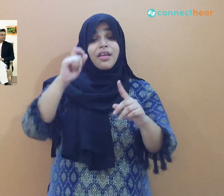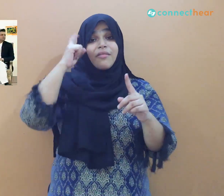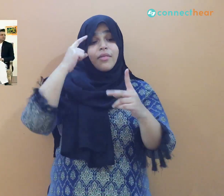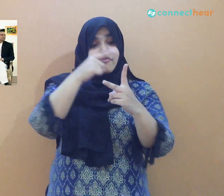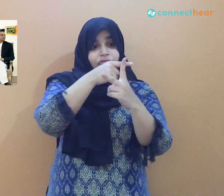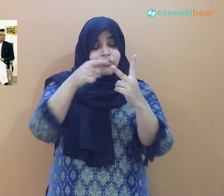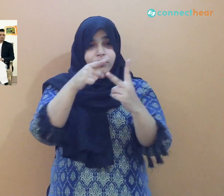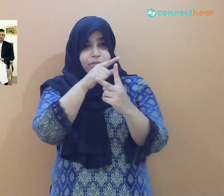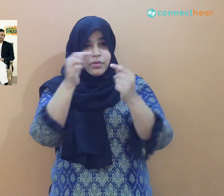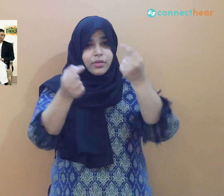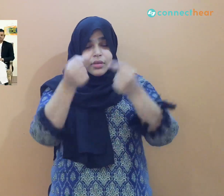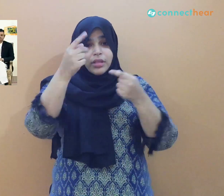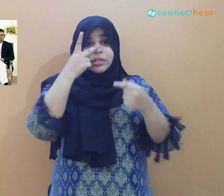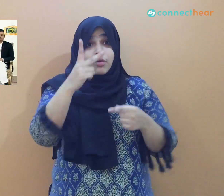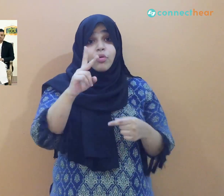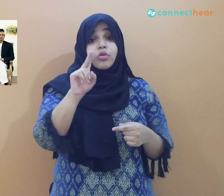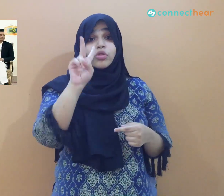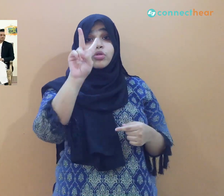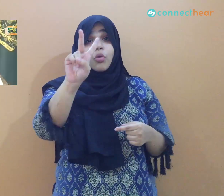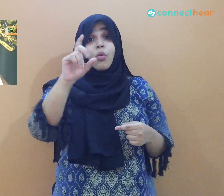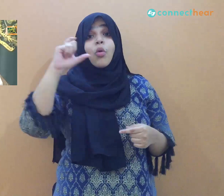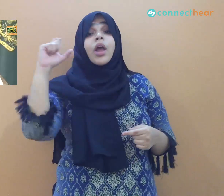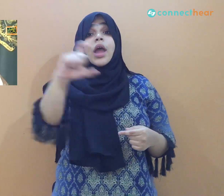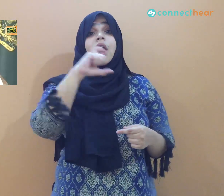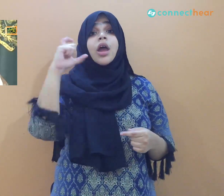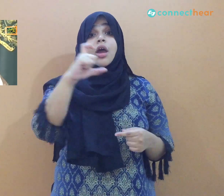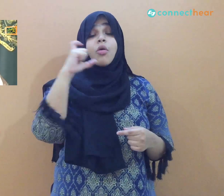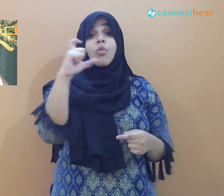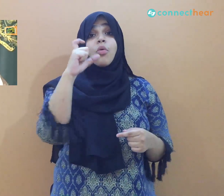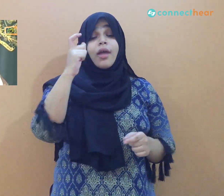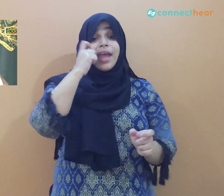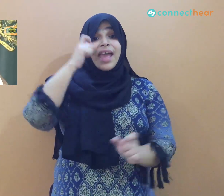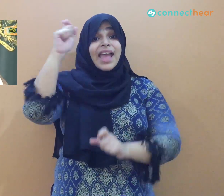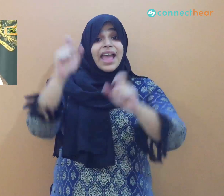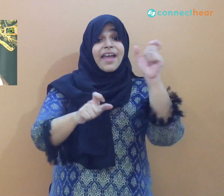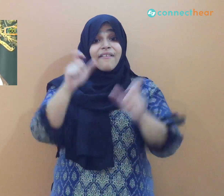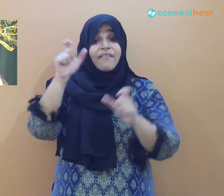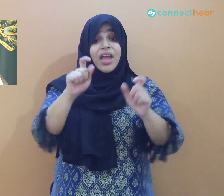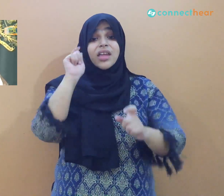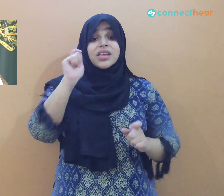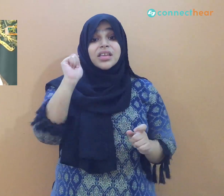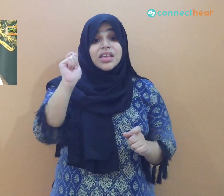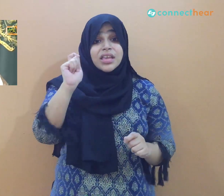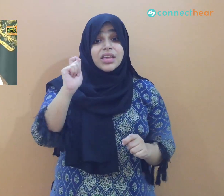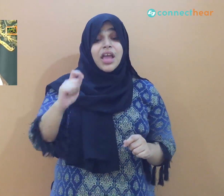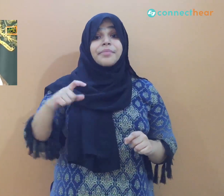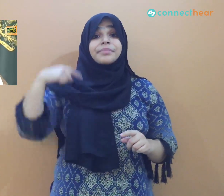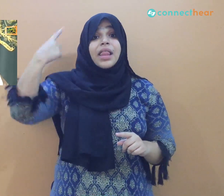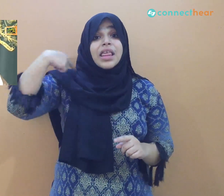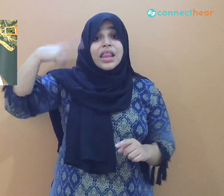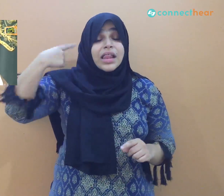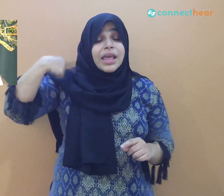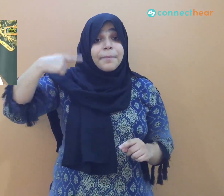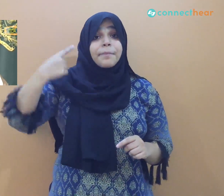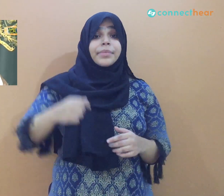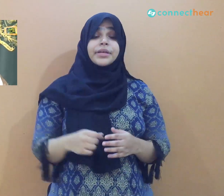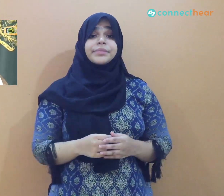مطابق 2.5 کروڑ وہ لوگ ہیں کام کرنے والے، محنت کش لیبرز،